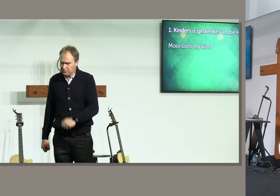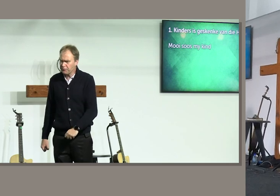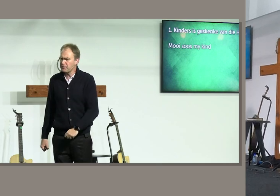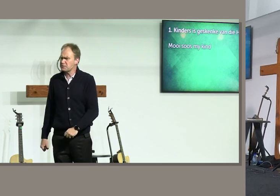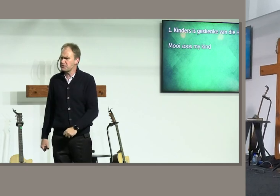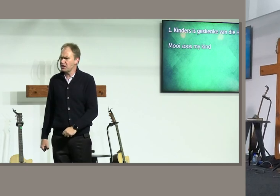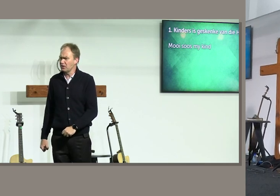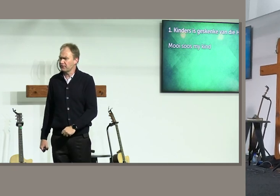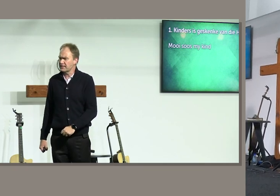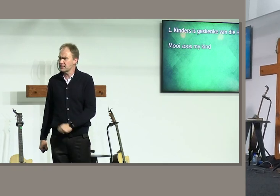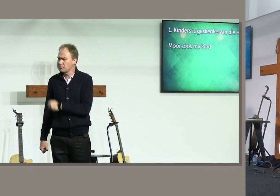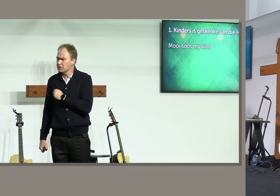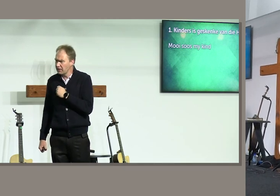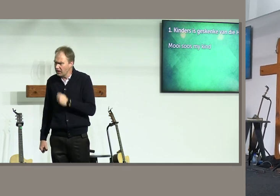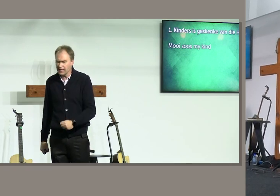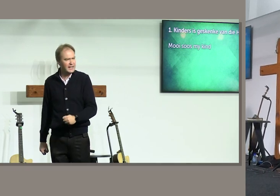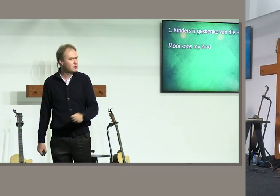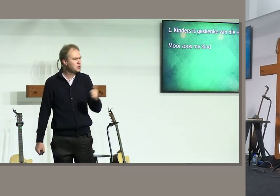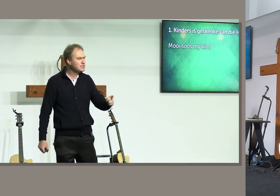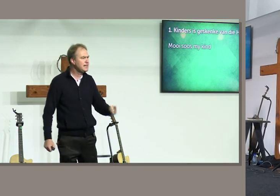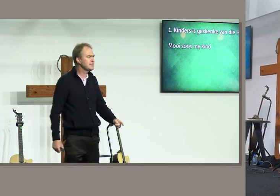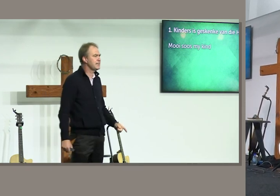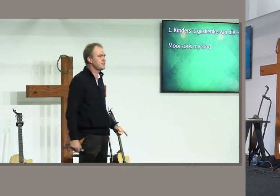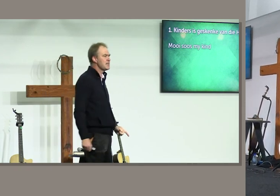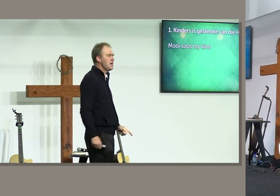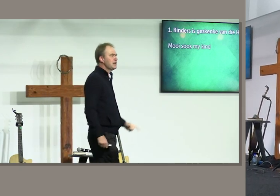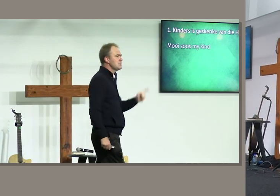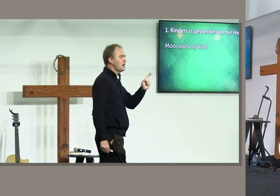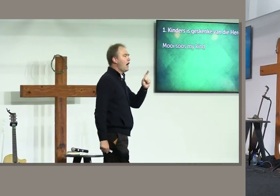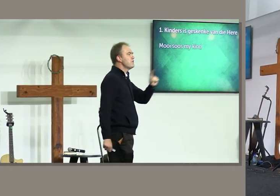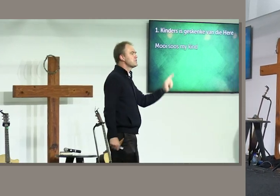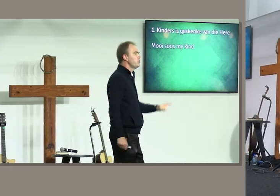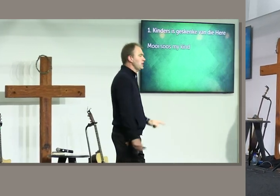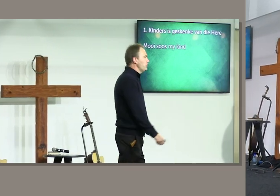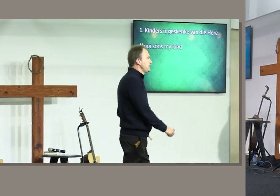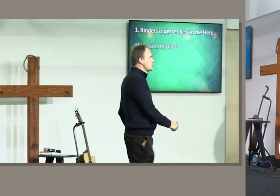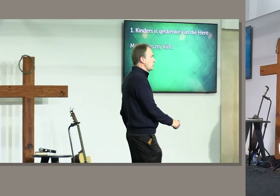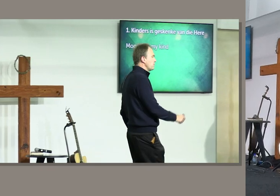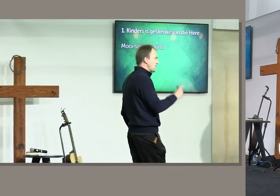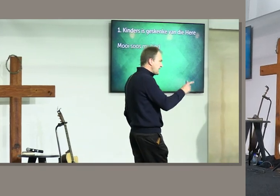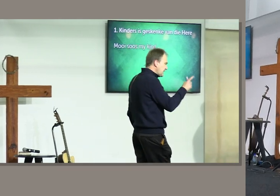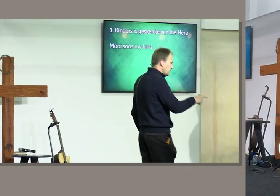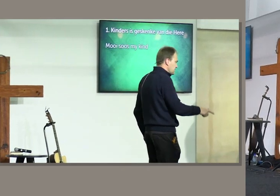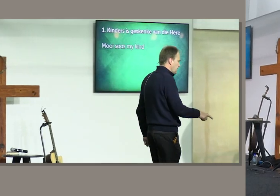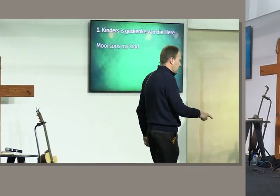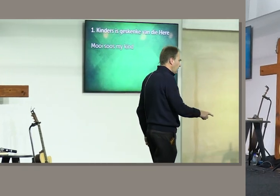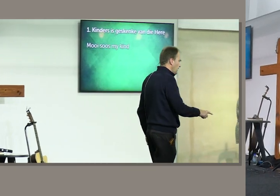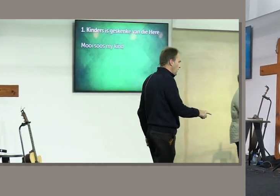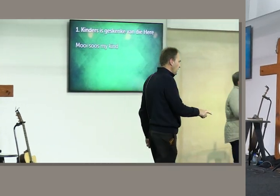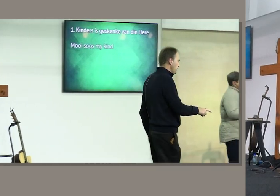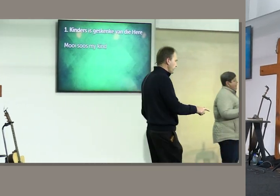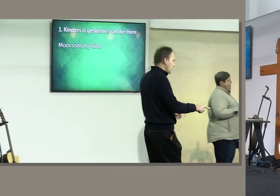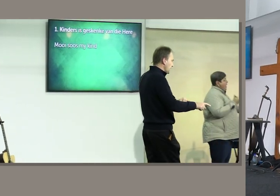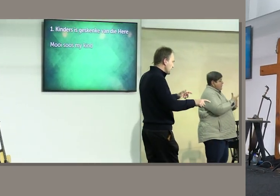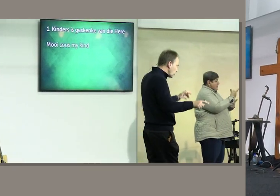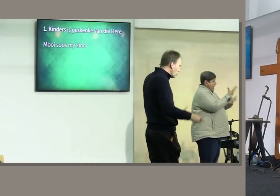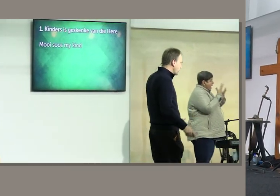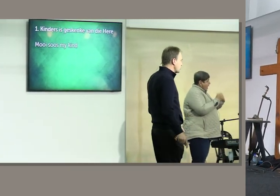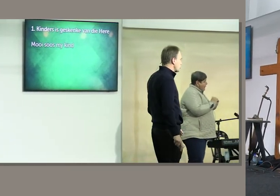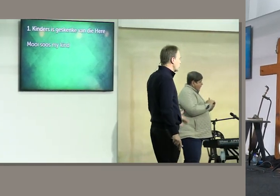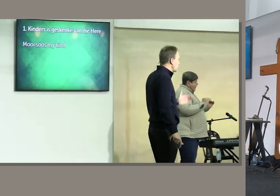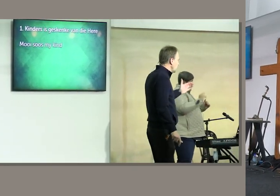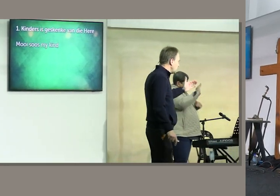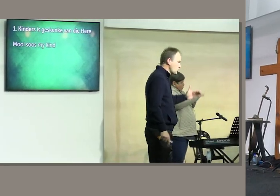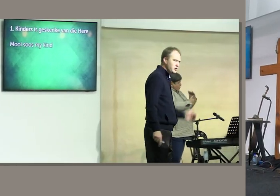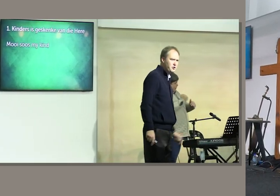my kind moet vir my spesiaal wees, en dan moet 'n belangrikheid, dan moet 'n dringendheid wees, kinders, ouers, hoor gou hierso, as jy kinders het, en hulle is nog onder